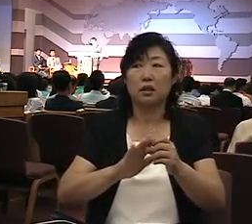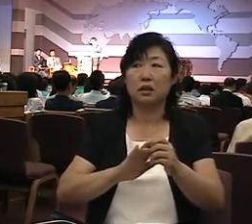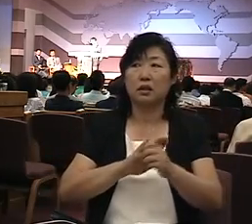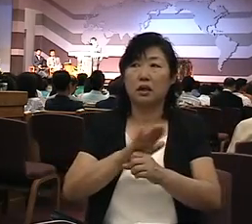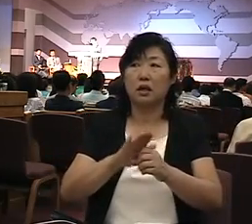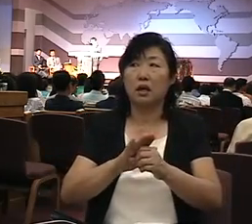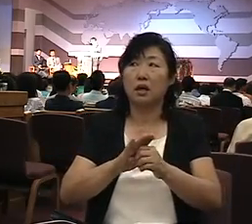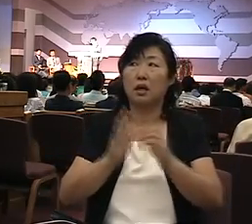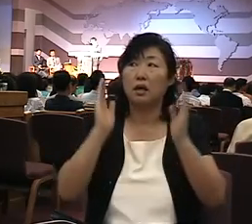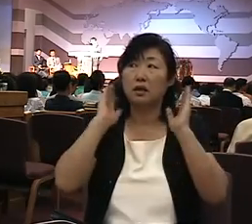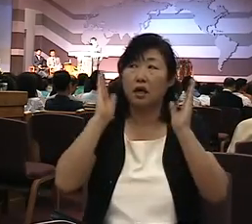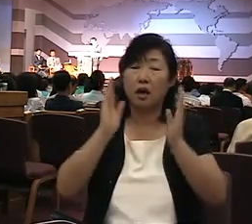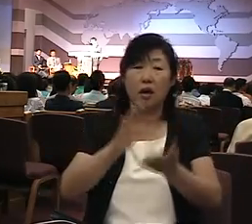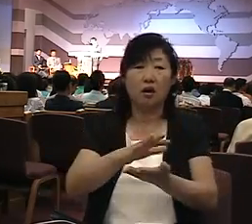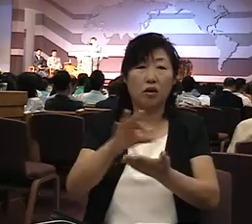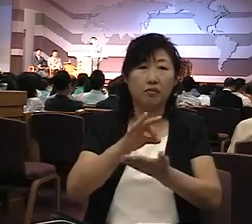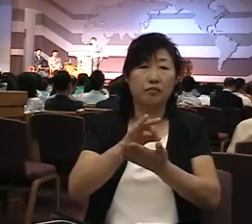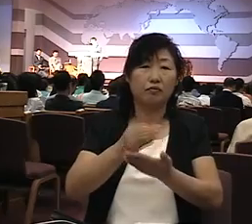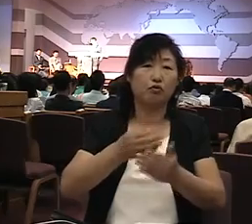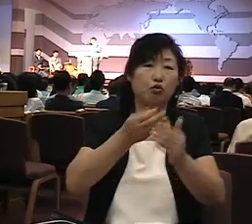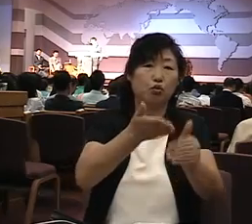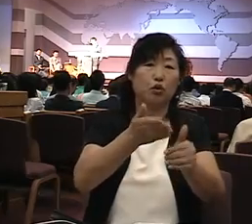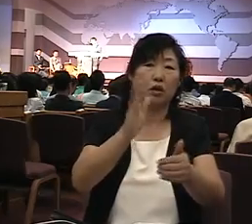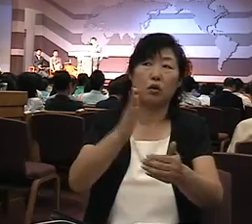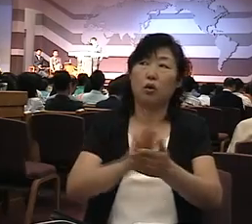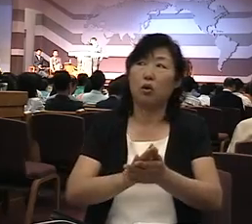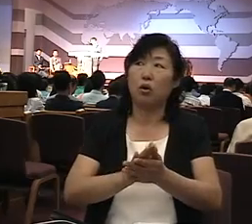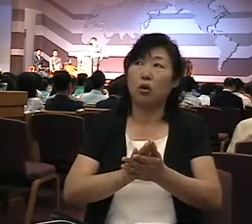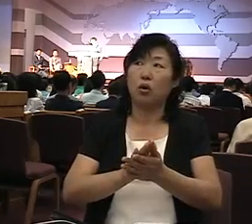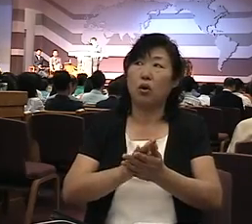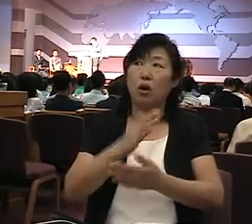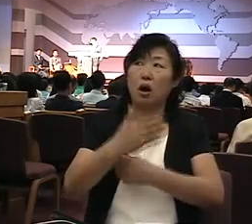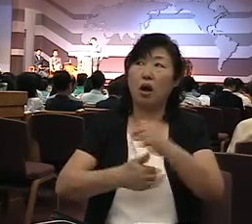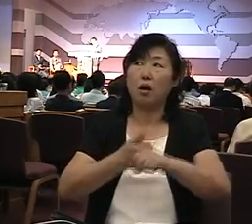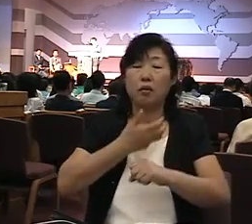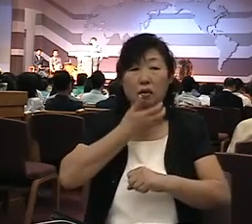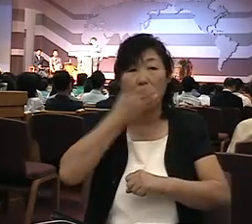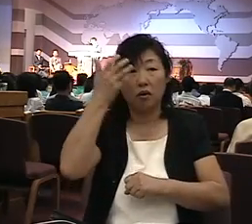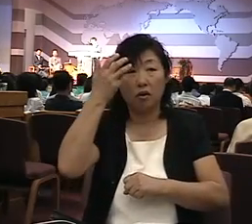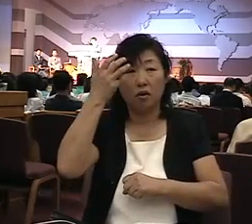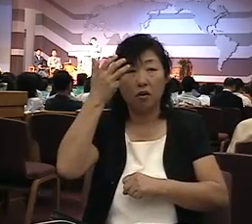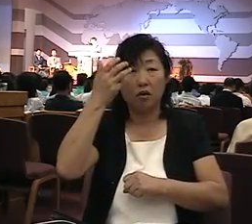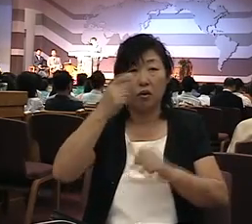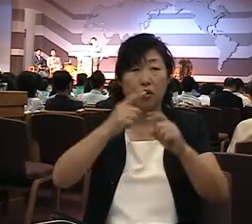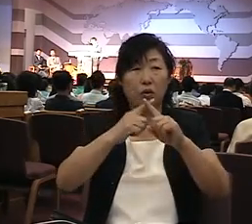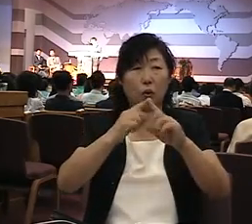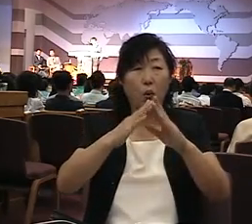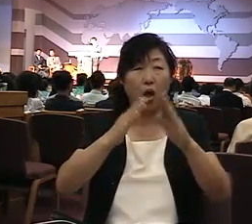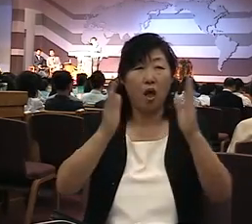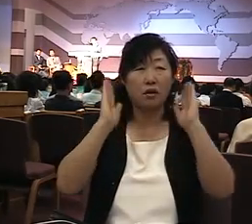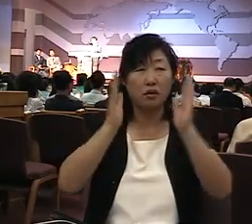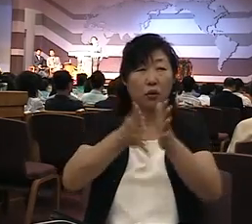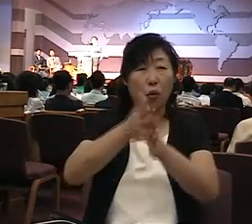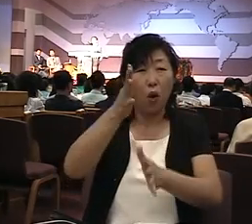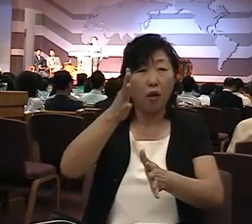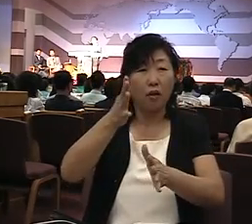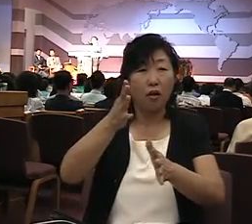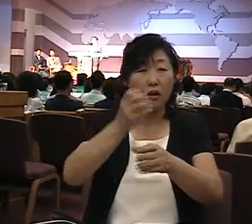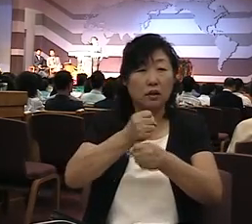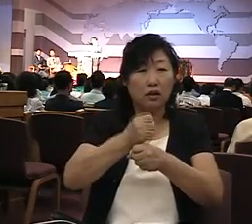수여가 되겠습니다. 킹덤 드림 교육 선교관 건립 진행 안내 및 교회 내교를 위한